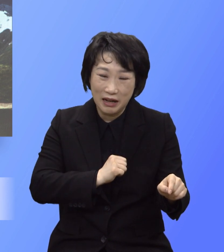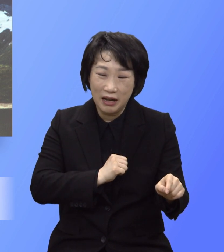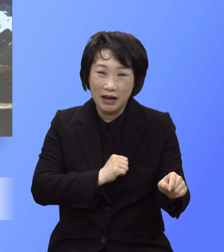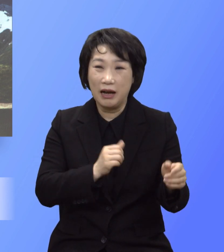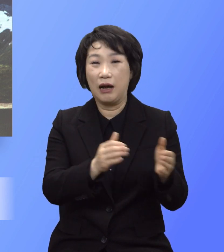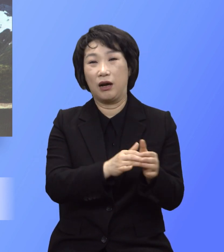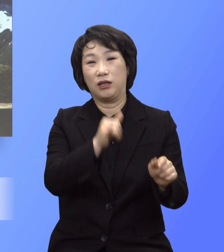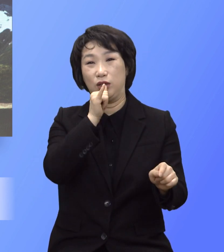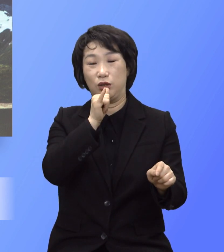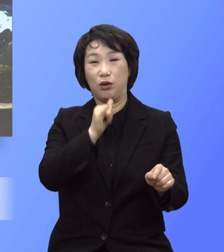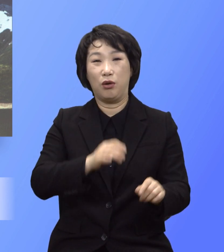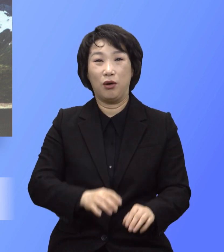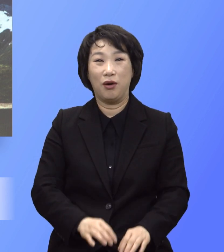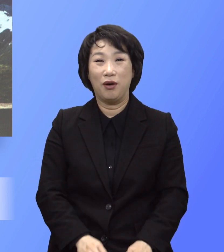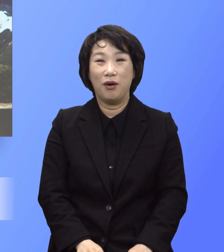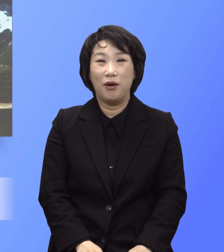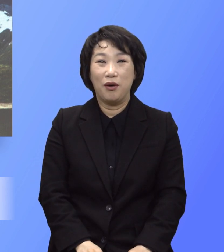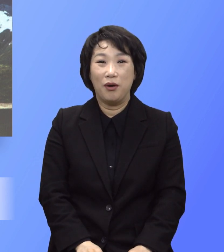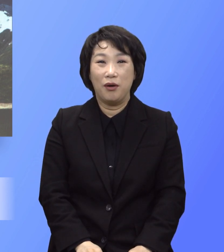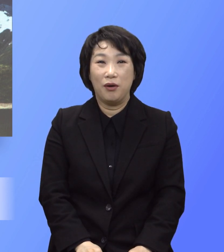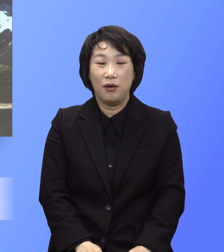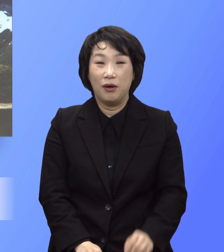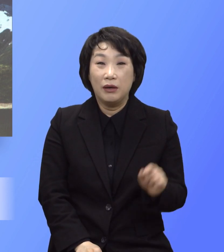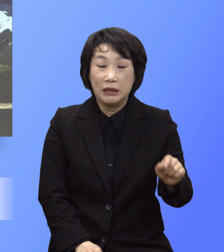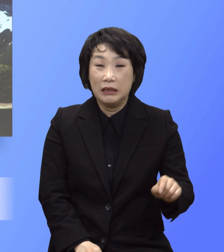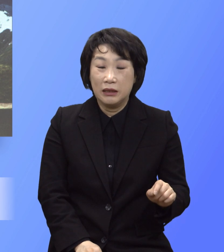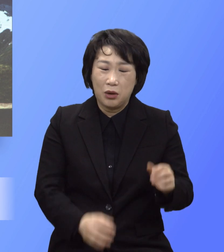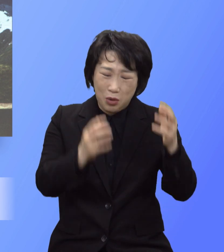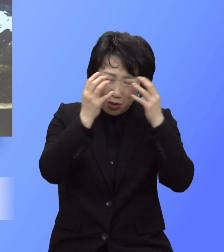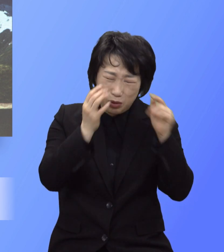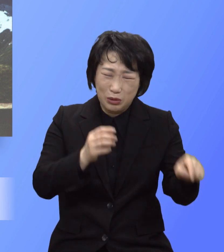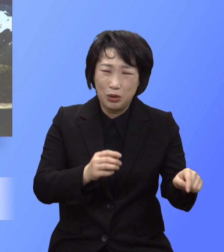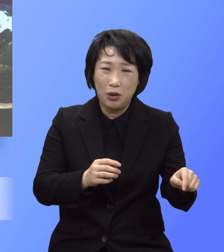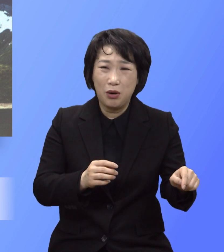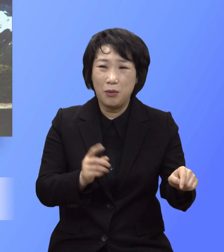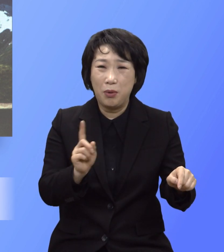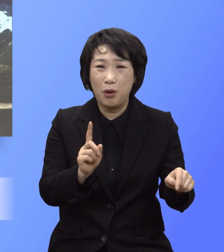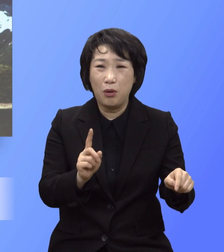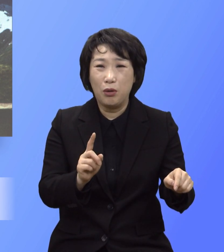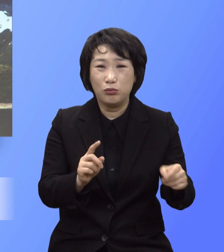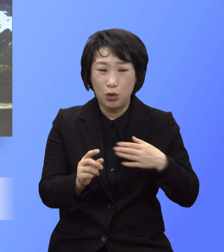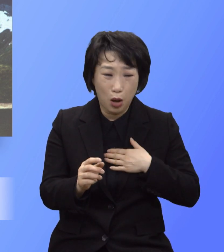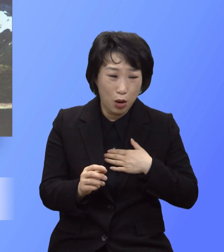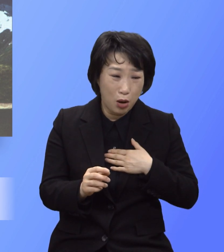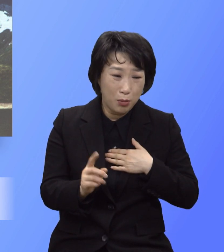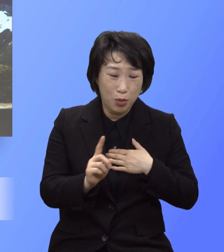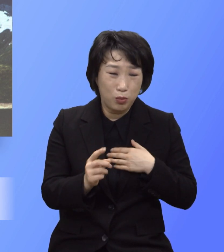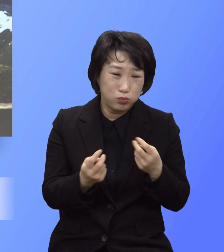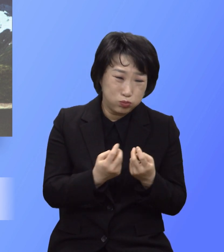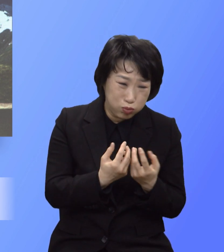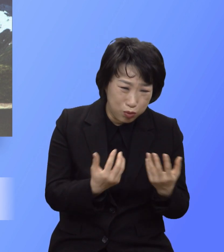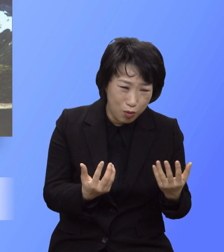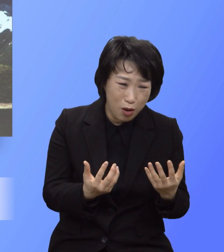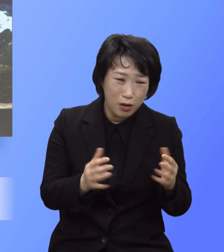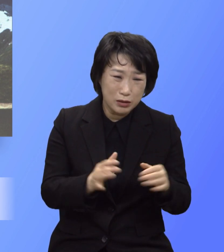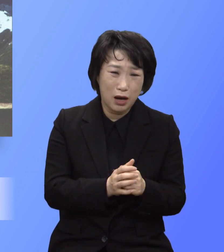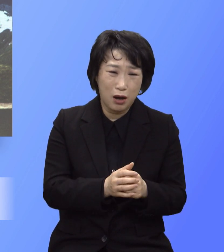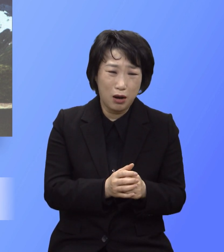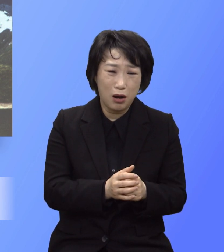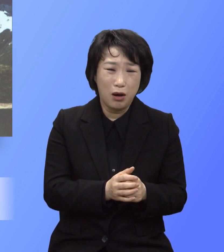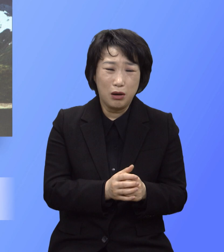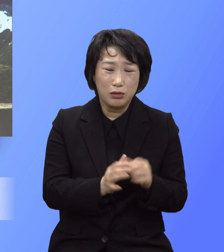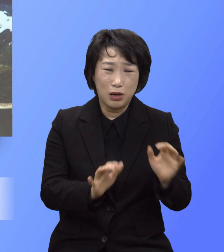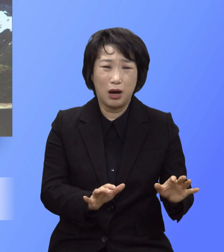참혹하게 당하면서 이 당하는 고통이 어쩔 수 없이 코너에